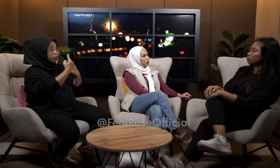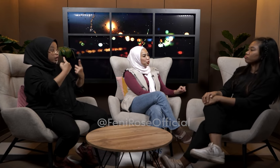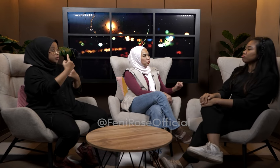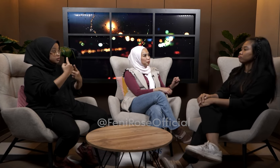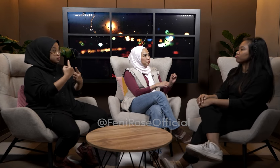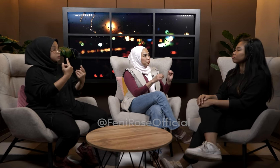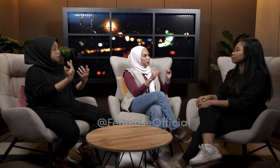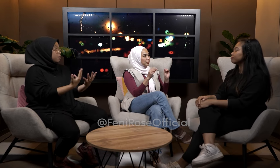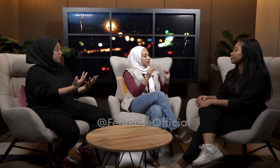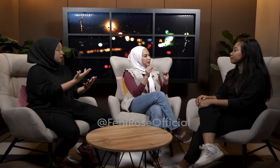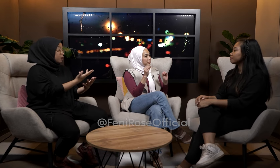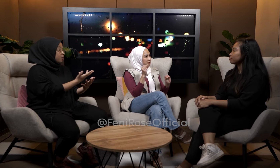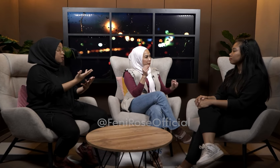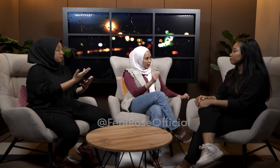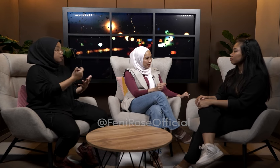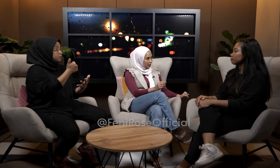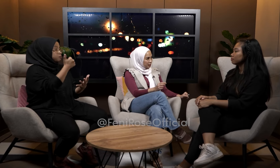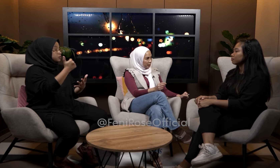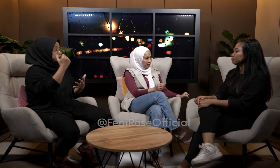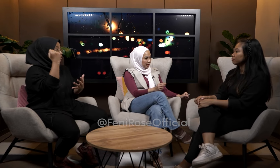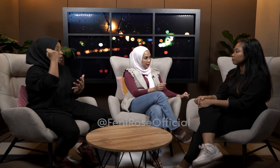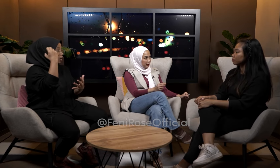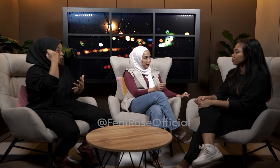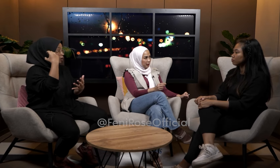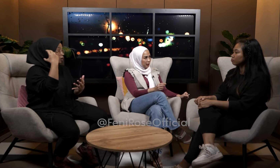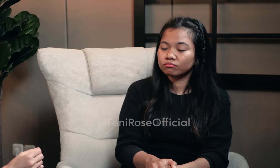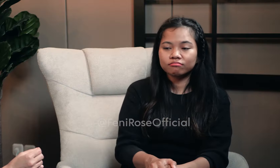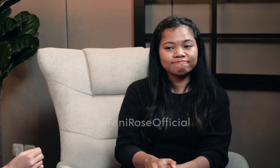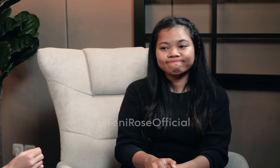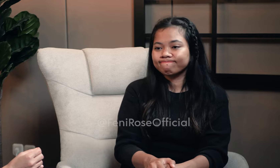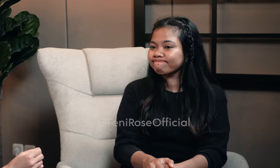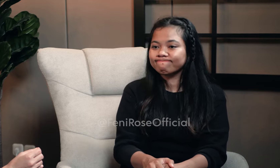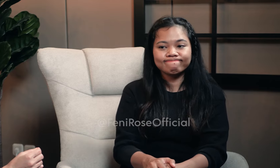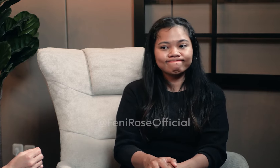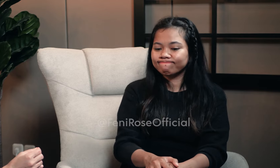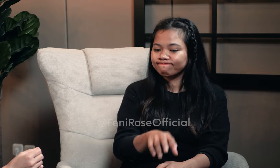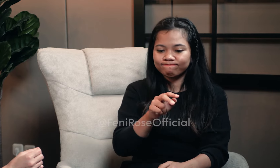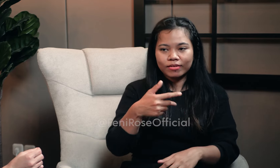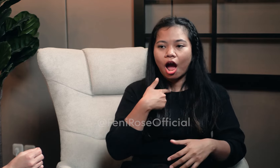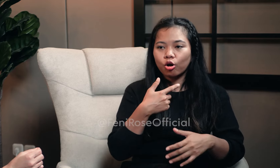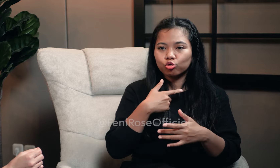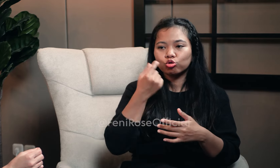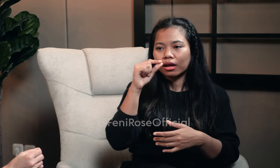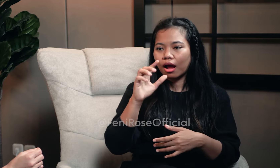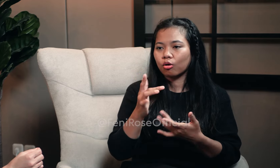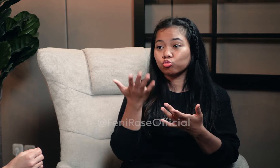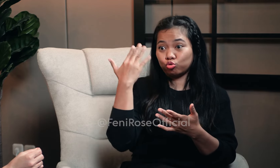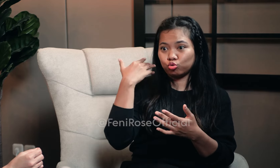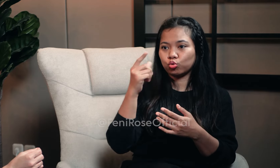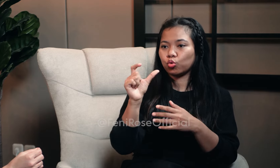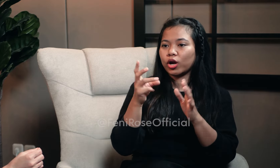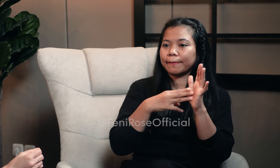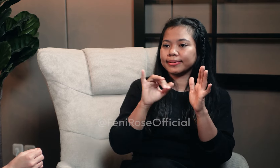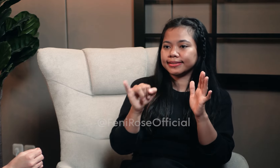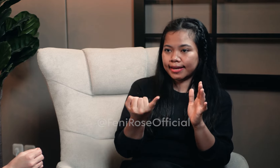itu masih bisa mendengar sebagianengar atau sudah sudah aku kuliah dulu